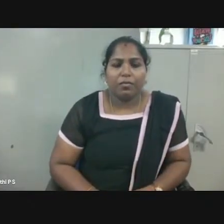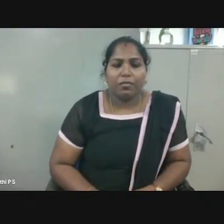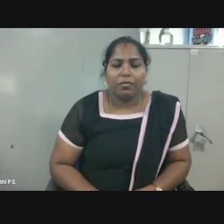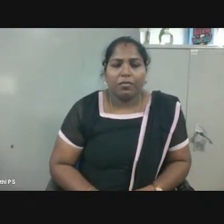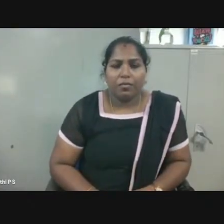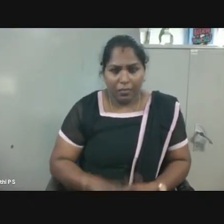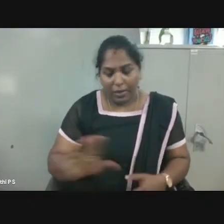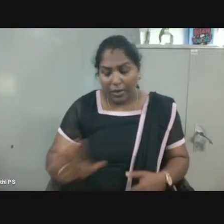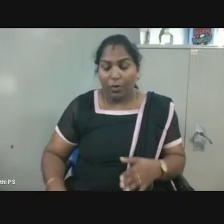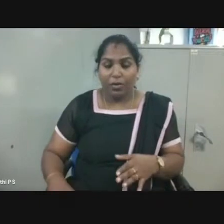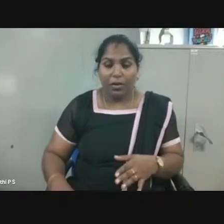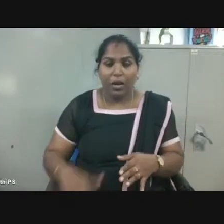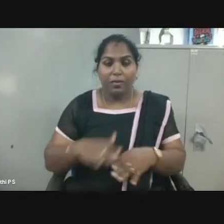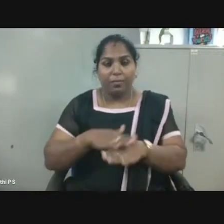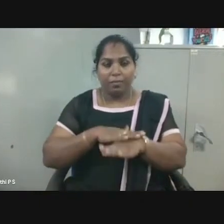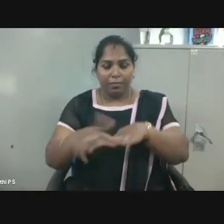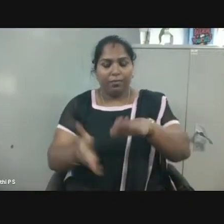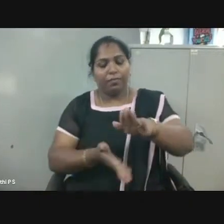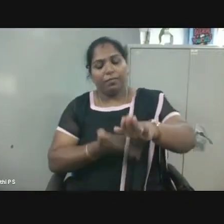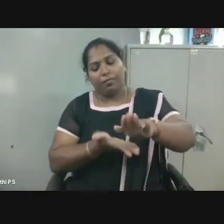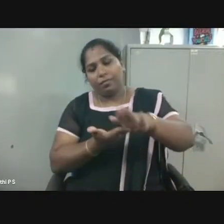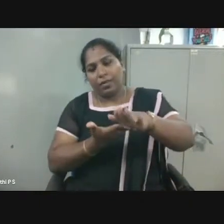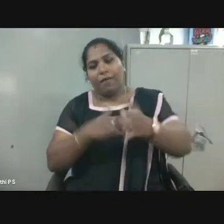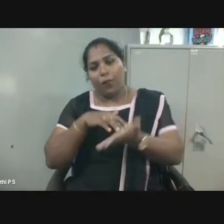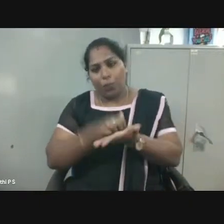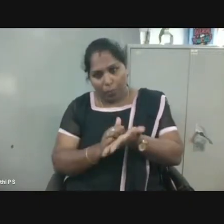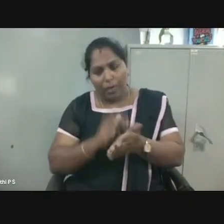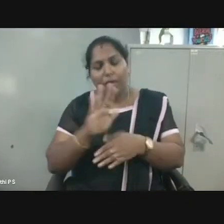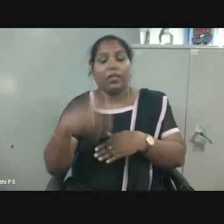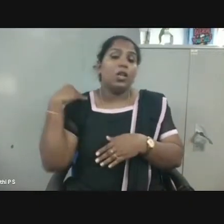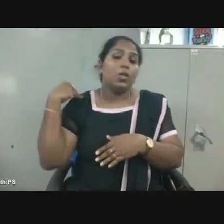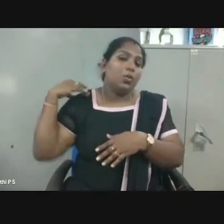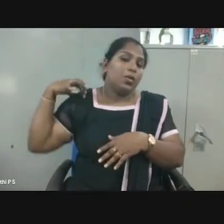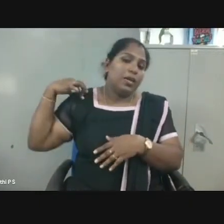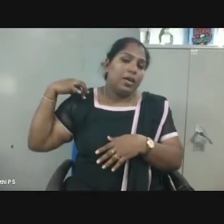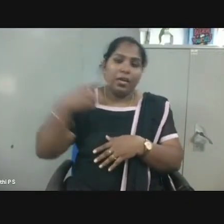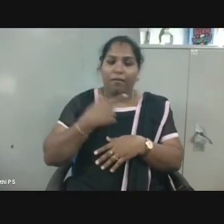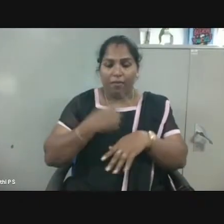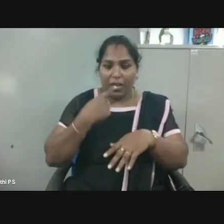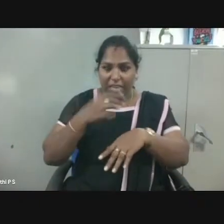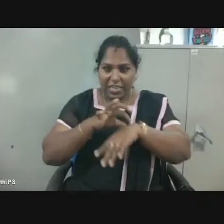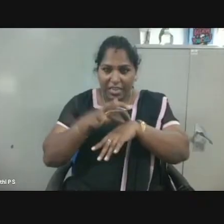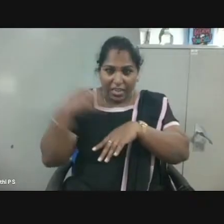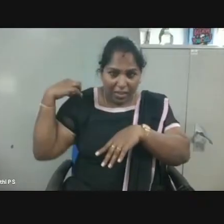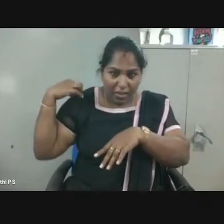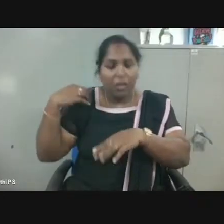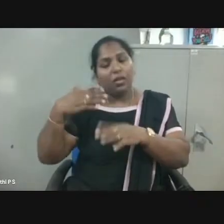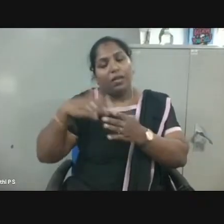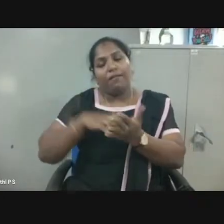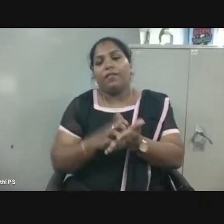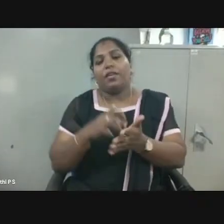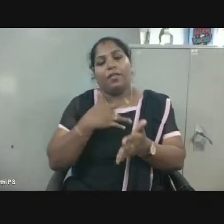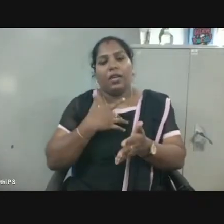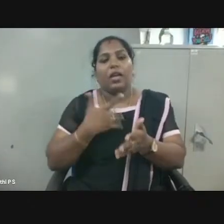നമ്മുടെ ഉപ്പൂറ്റിയുടെ അവിടെയുള്ള ജോയിന്റ്, മുട്ട്, തോളെല്ല്, ഇതെല്ലാ ജോയിന്റിലും നമുക്ക് സ്റ്റിഫ്നെസ് വരുന്നതിനാണ് നമ്മൾ